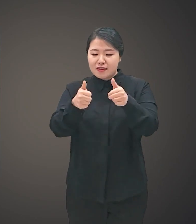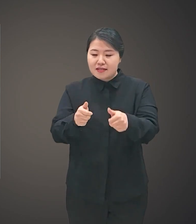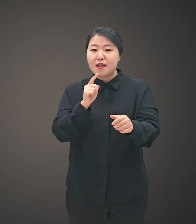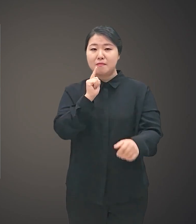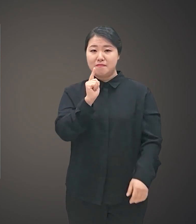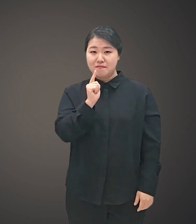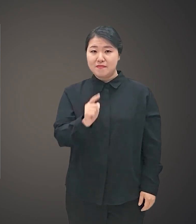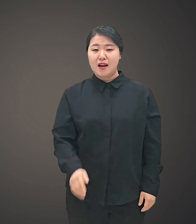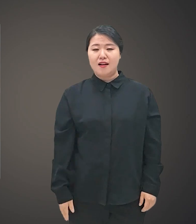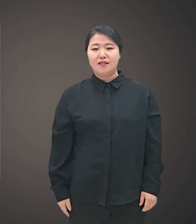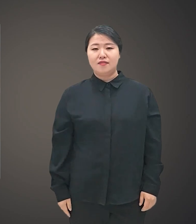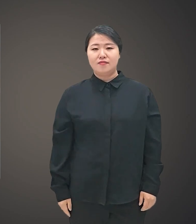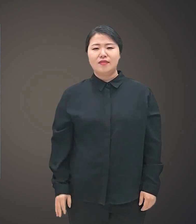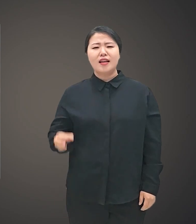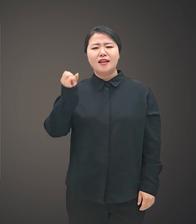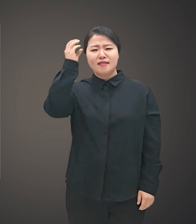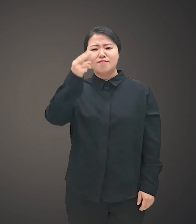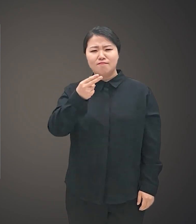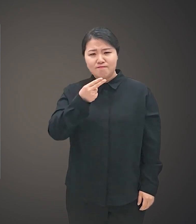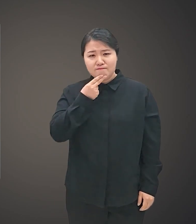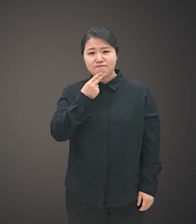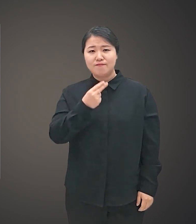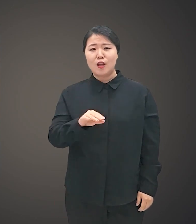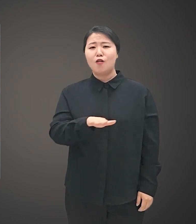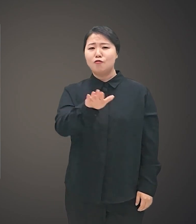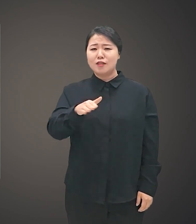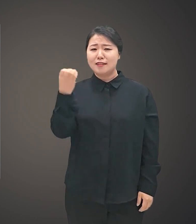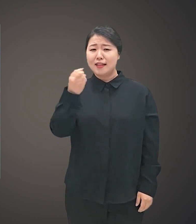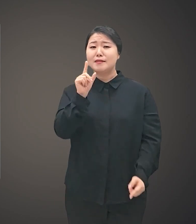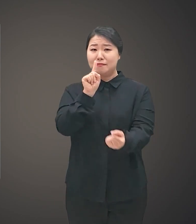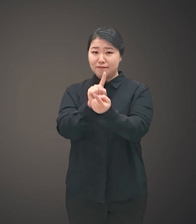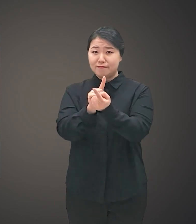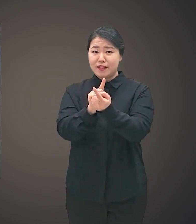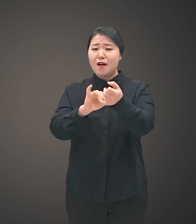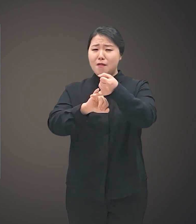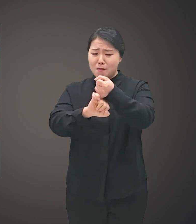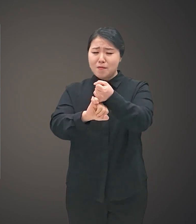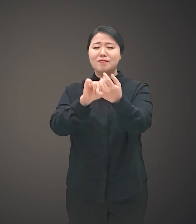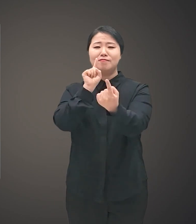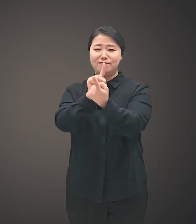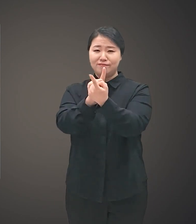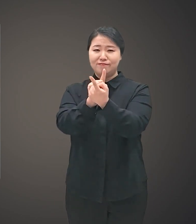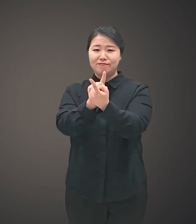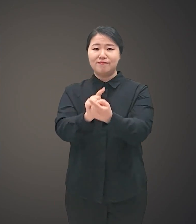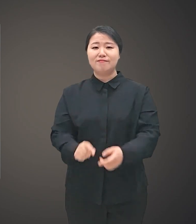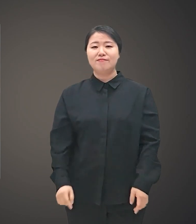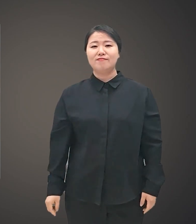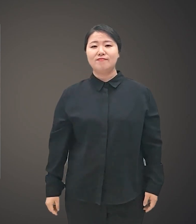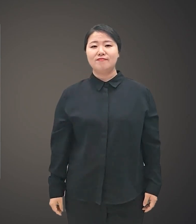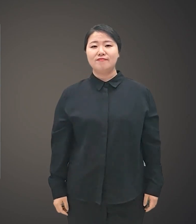되죠. 잊지 않을 거예요. 우리 다시 만나요. 꼭 다시 만나요.